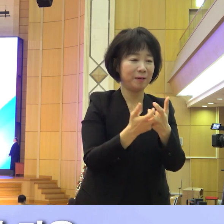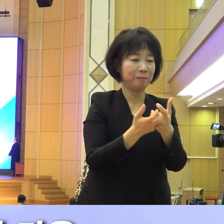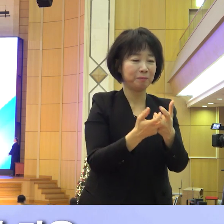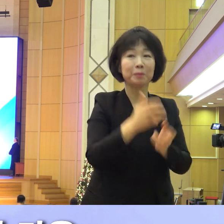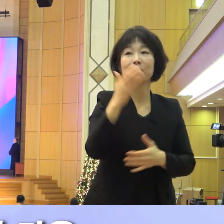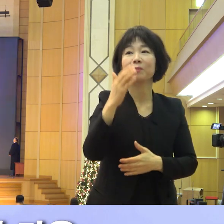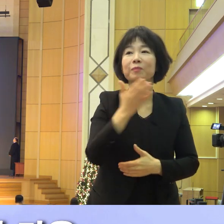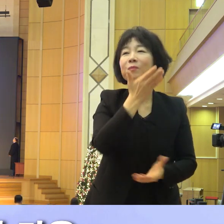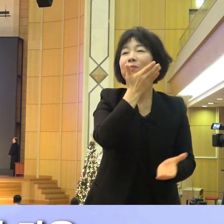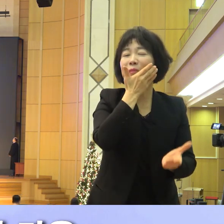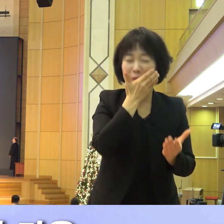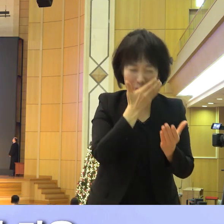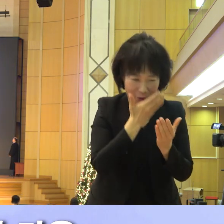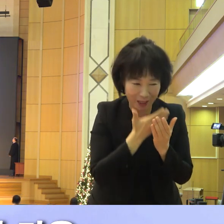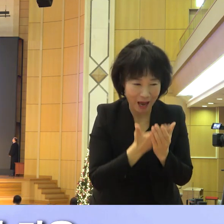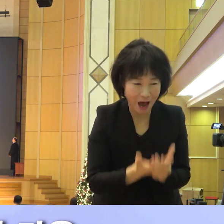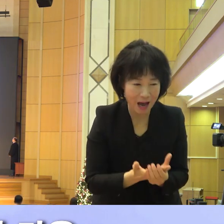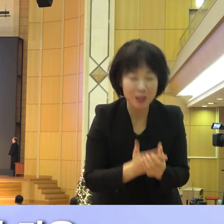친구 내게